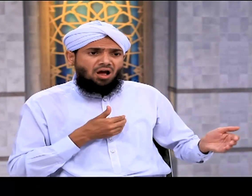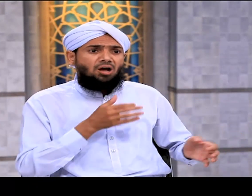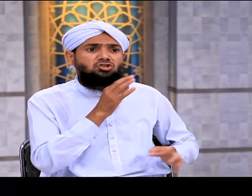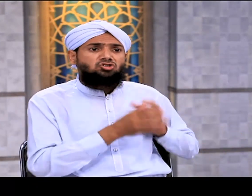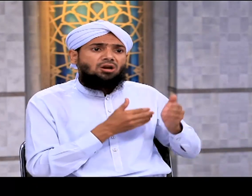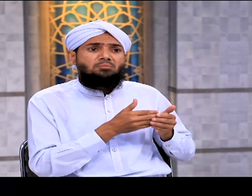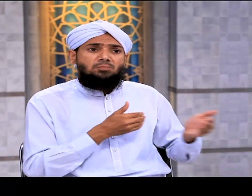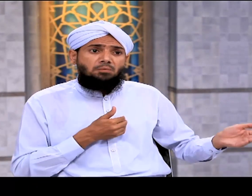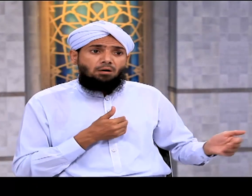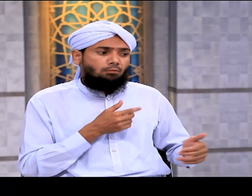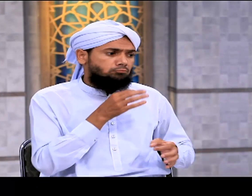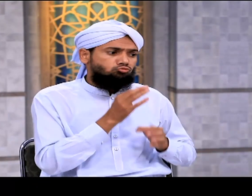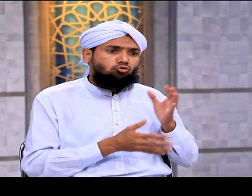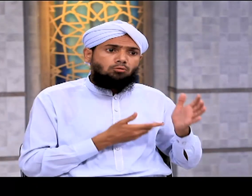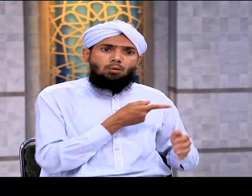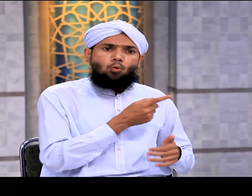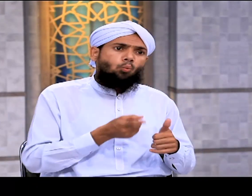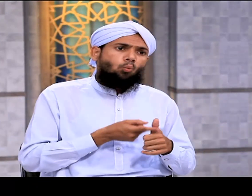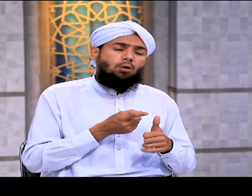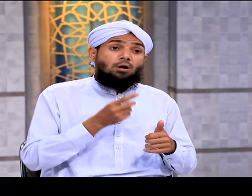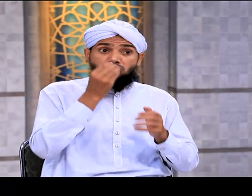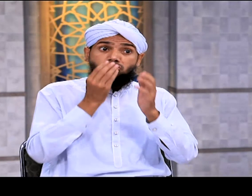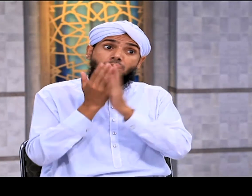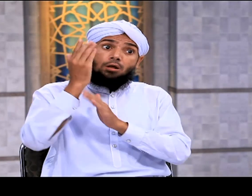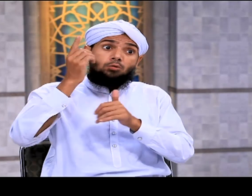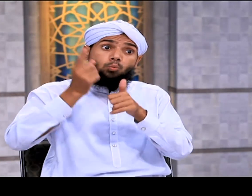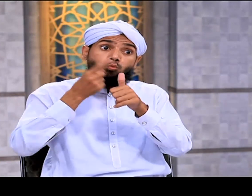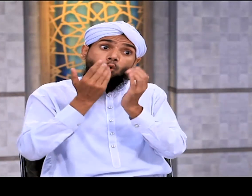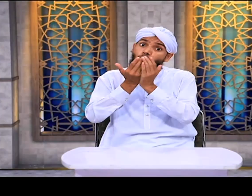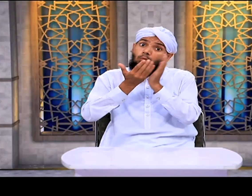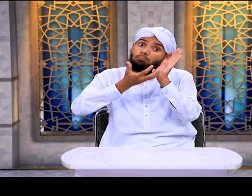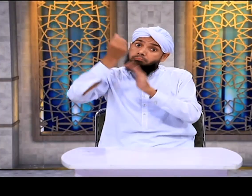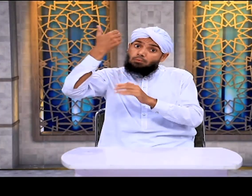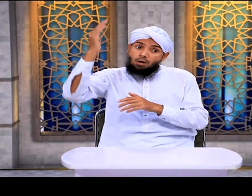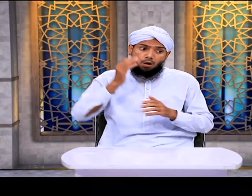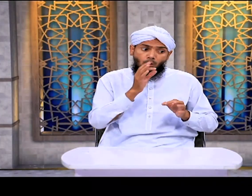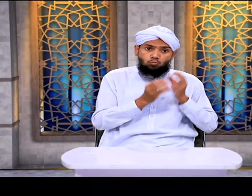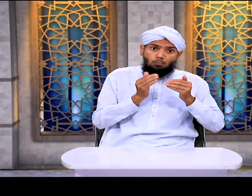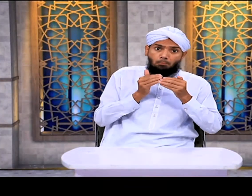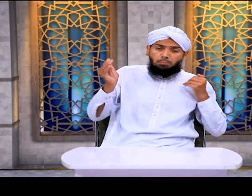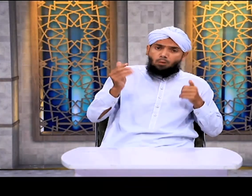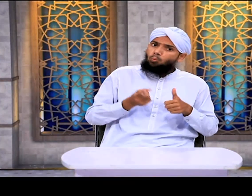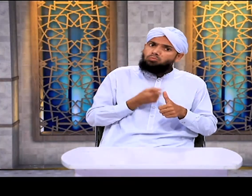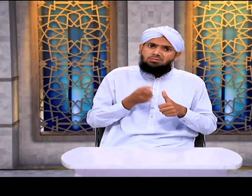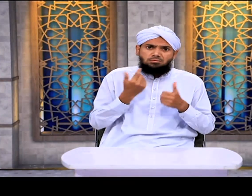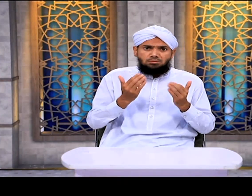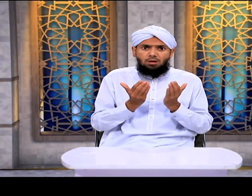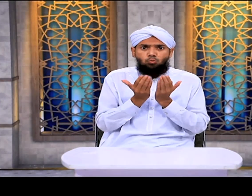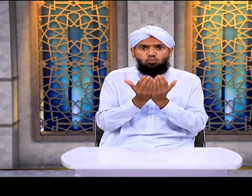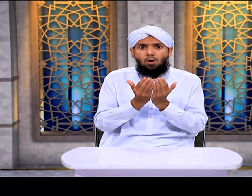اس کے لیے داخلے کی دعا کرے گی اور خود دوزخ اس کے لیے پناہ مانگے گی۔ جہنم سے پناہ ان الفاظ